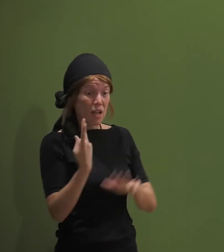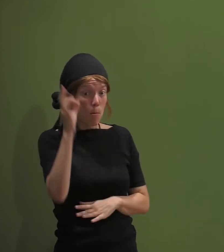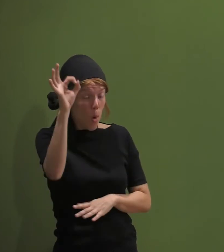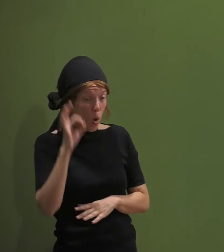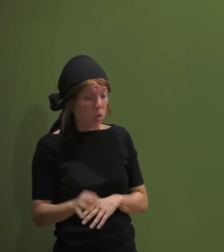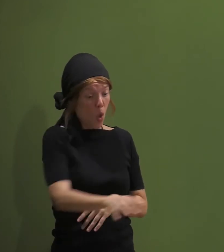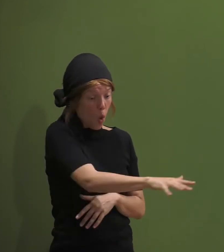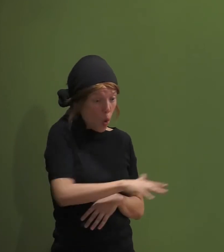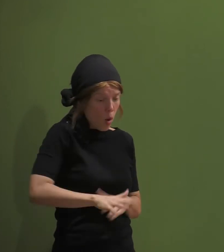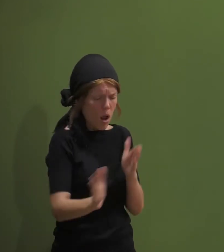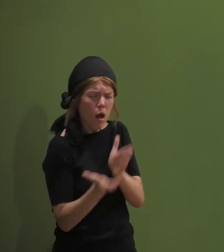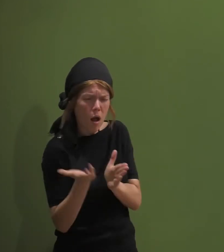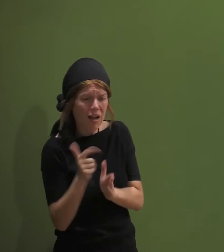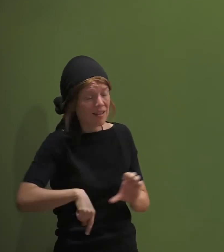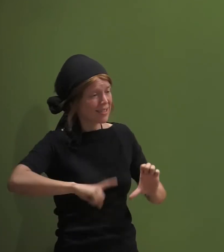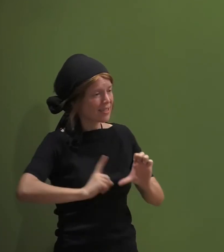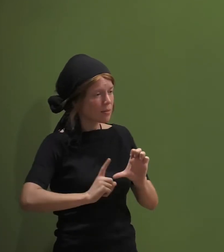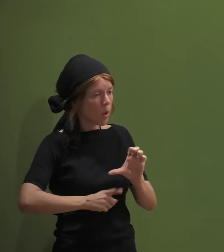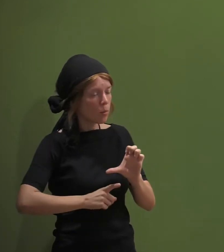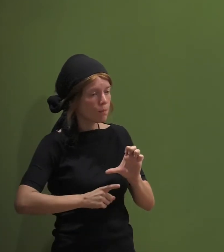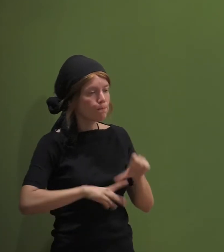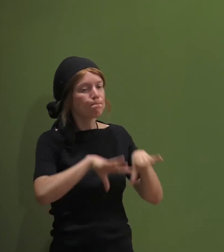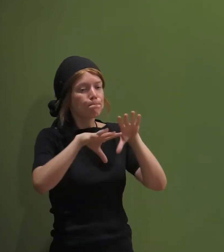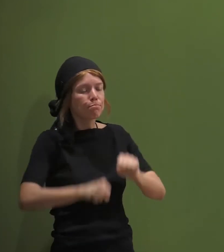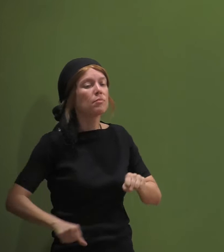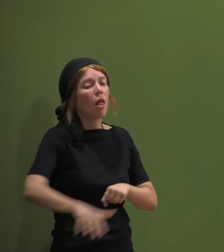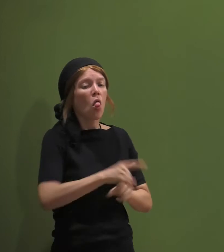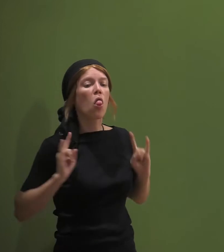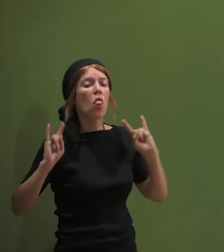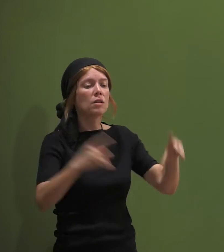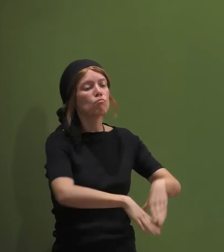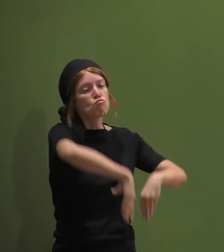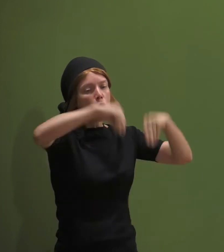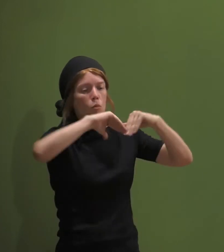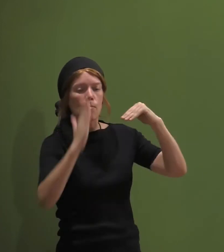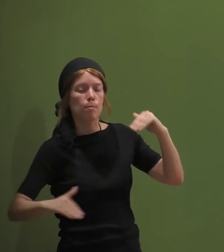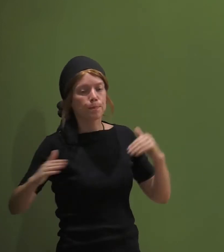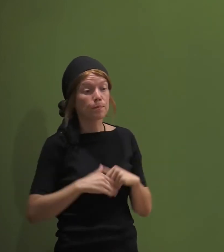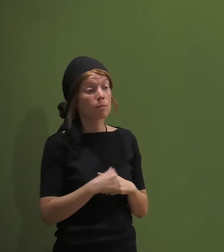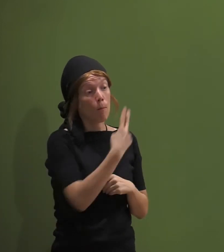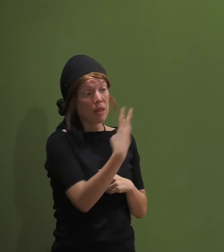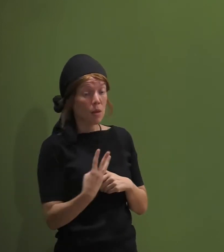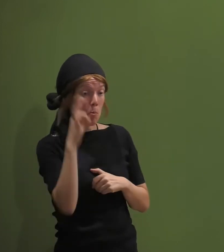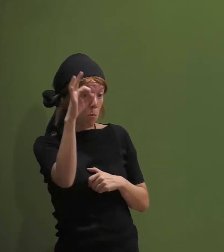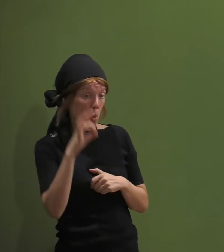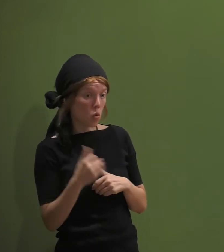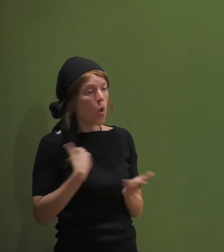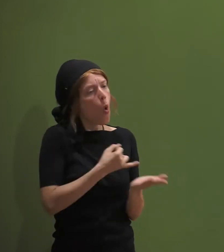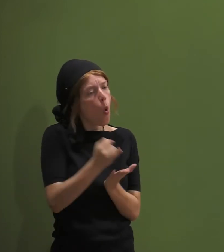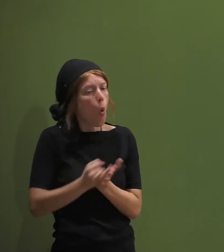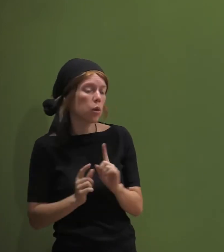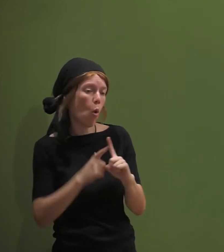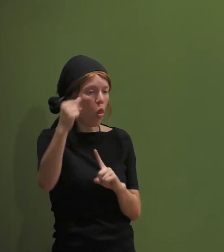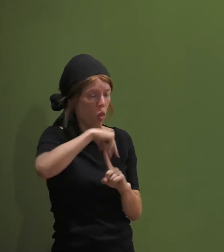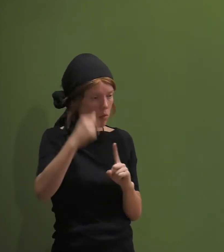73% de la superficie productiva extremeña estaba ocupada por dehesas, montes y baldíos, frente a un 23% ocupado por cultivo de